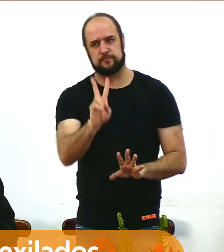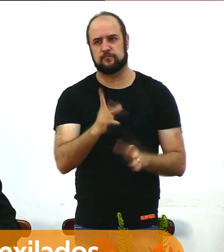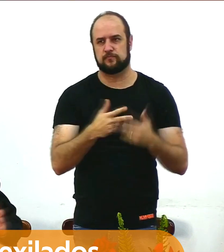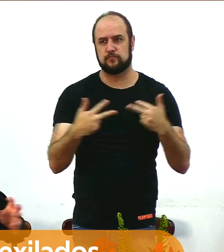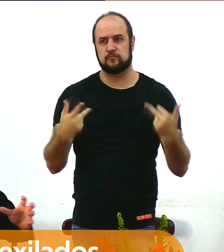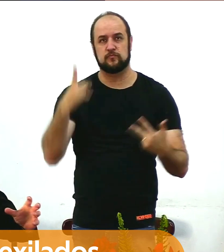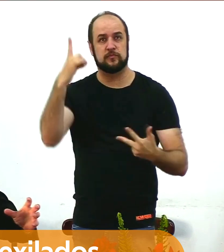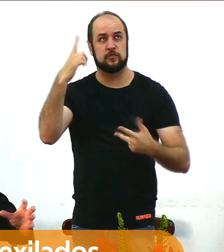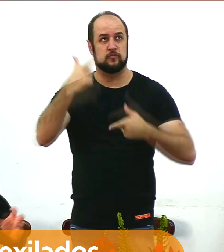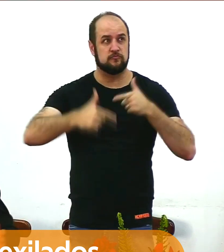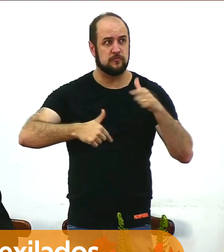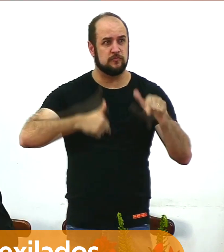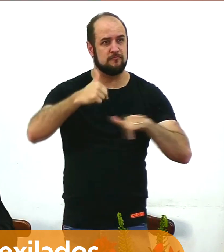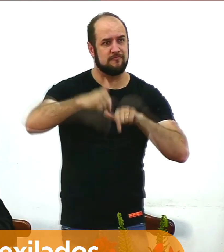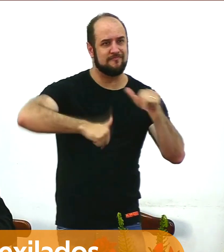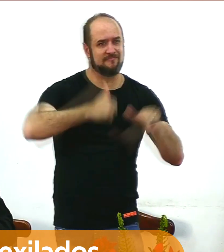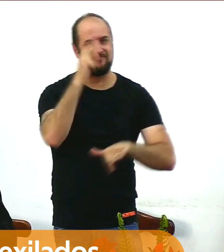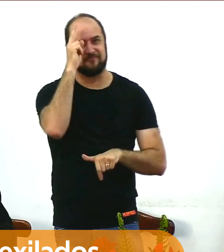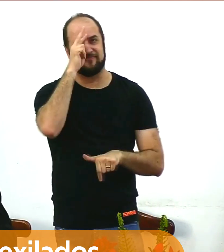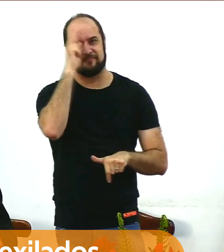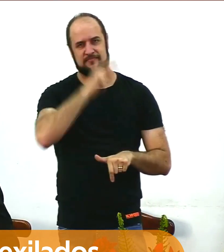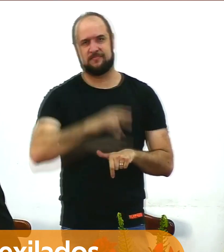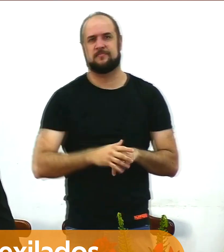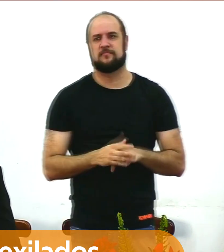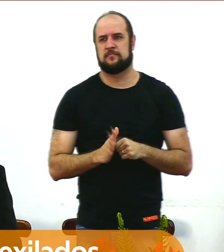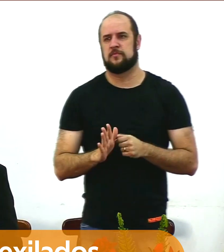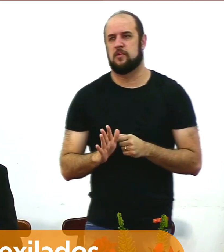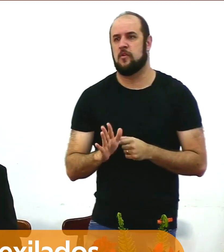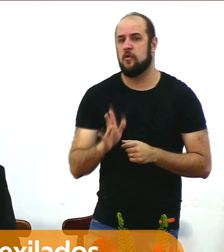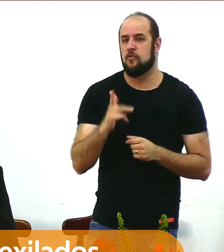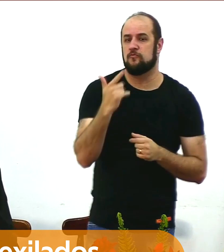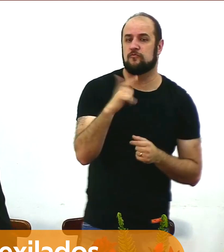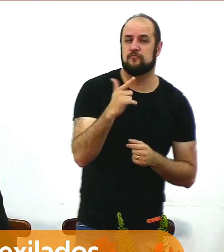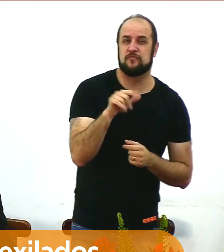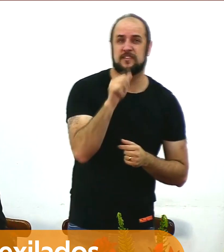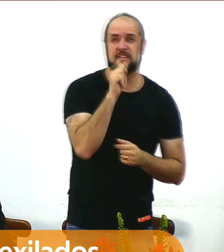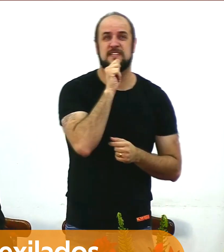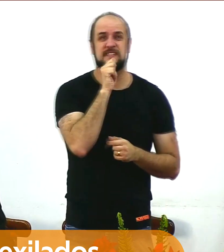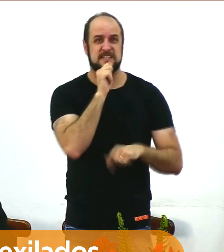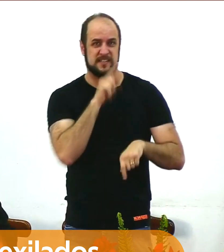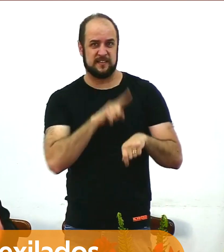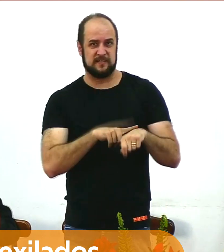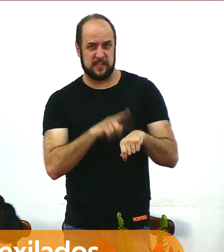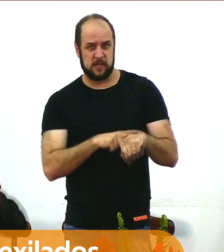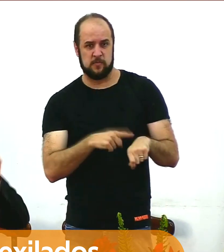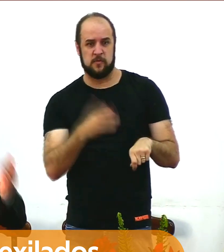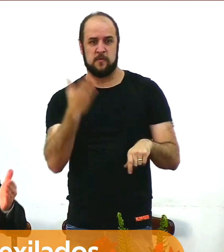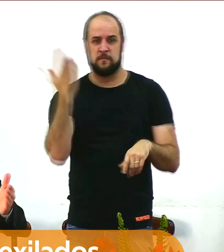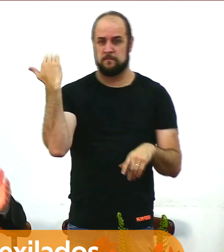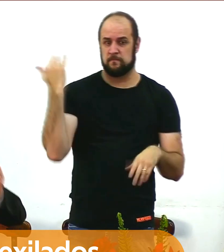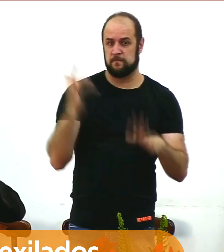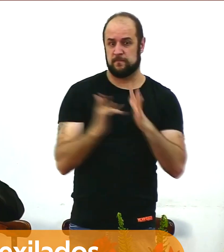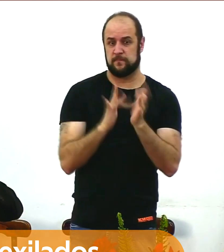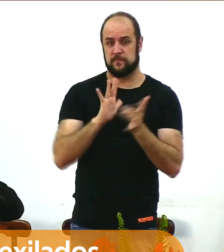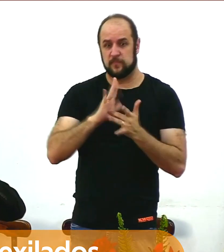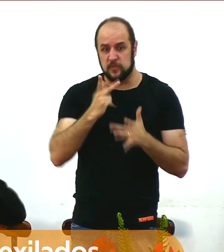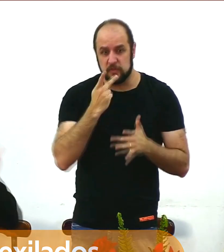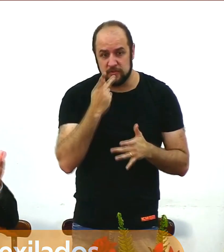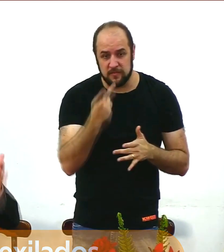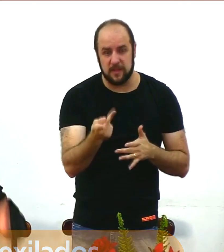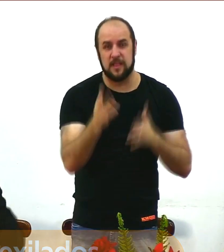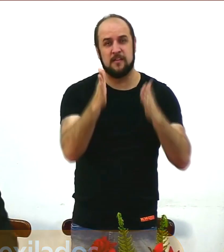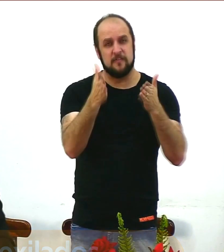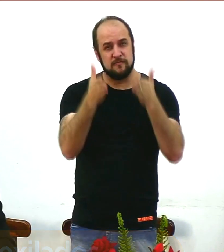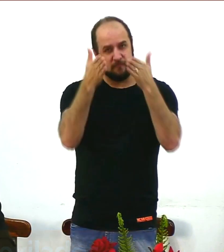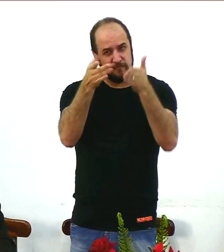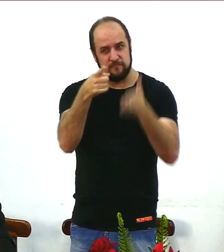que te der o pago do mal que nos fizeste, feliz aquele que pegar os teus filhos e esmagá-los contra a